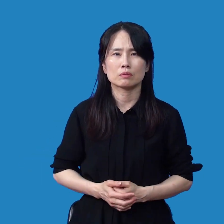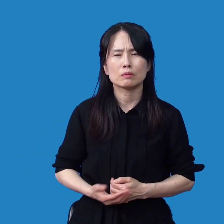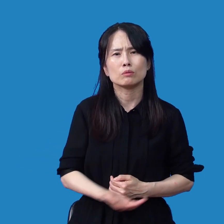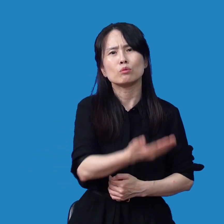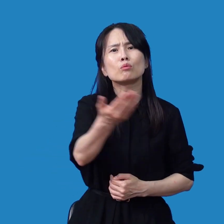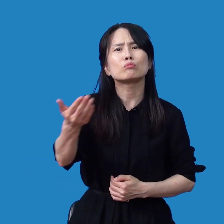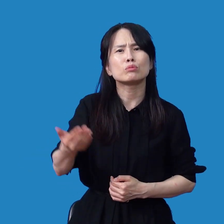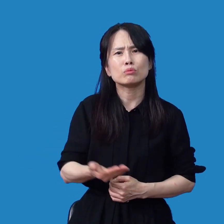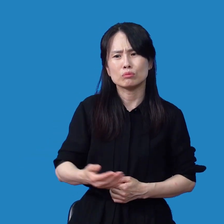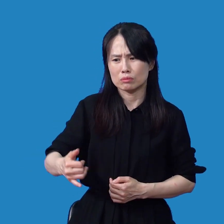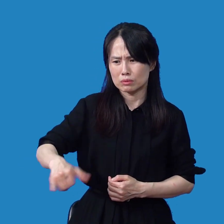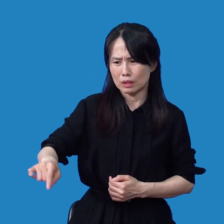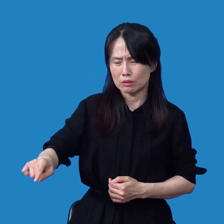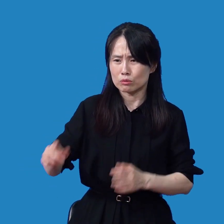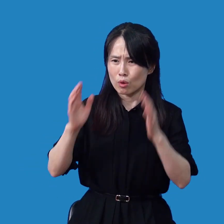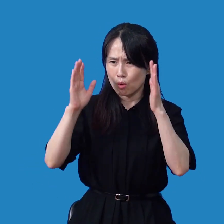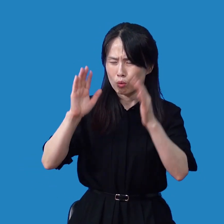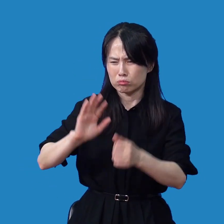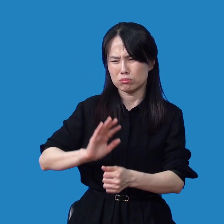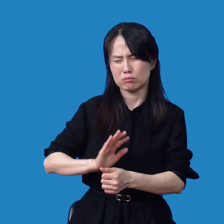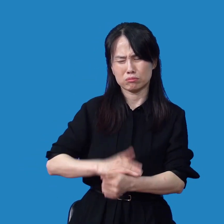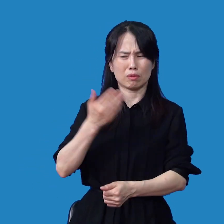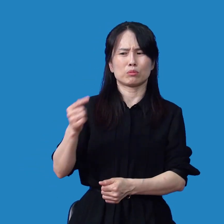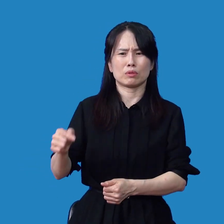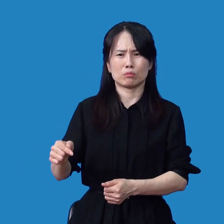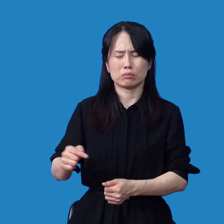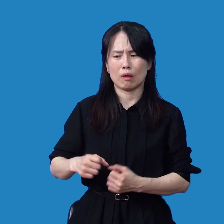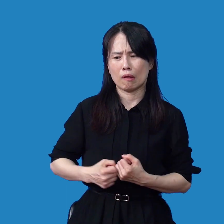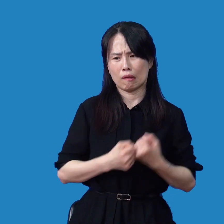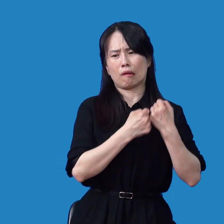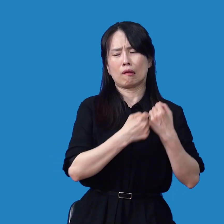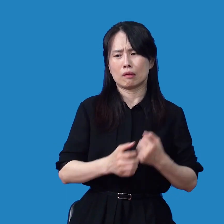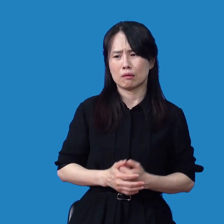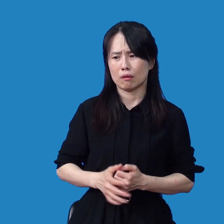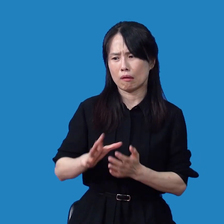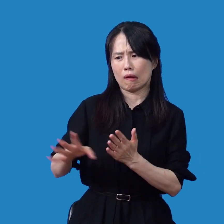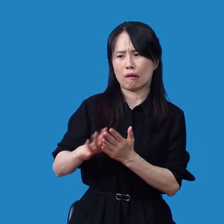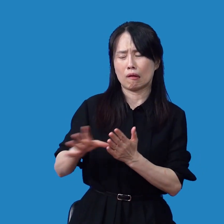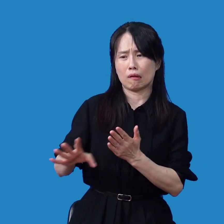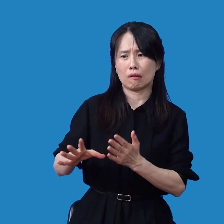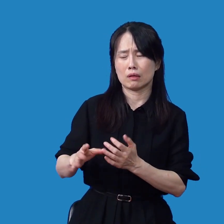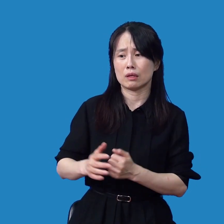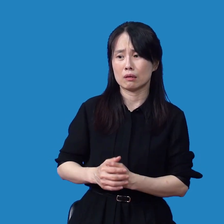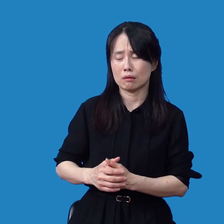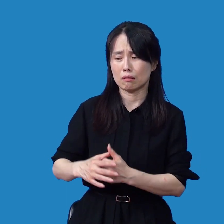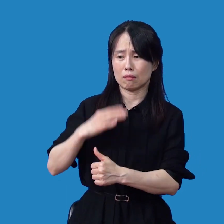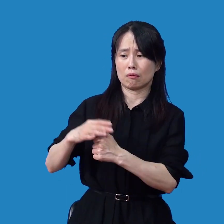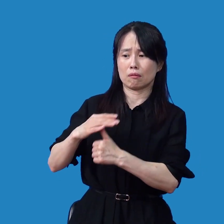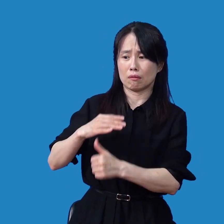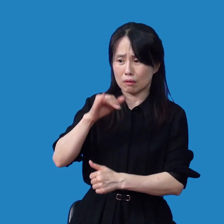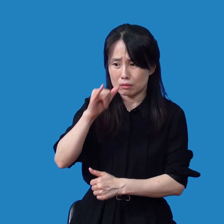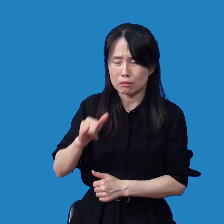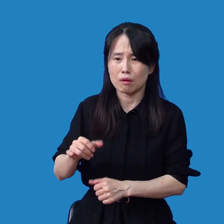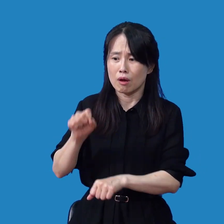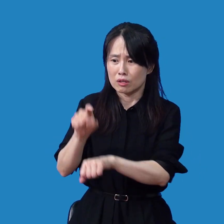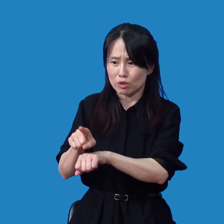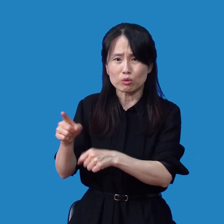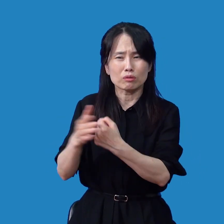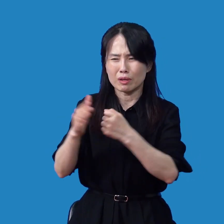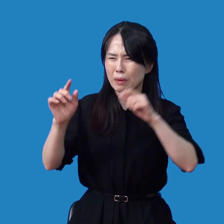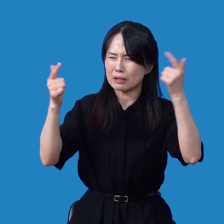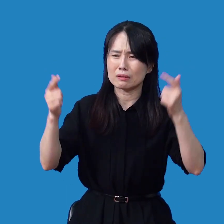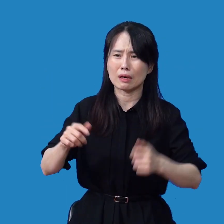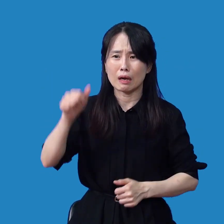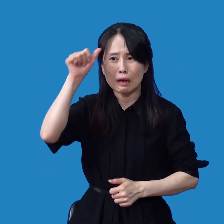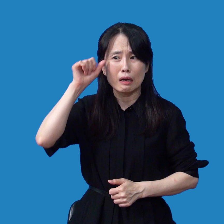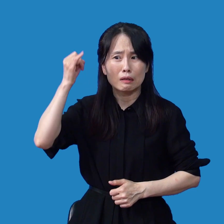여러분, 자녀들이 공부 잘 안 하고 뭐 게으름 피우고 빼딱하게 나가고 그 성격이 나빠서 그런 것이 아닙니다.